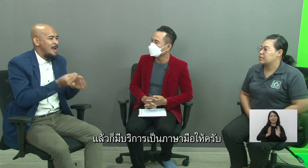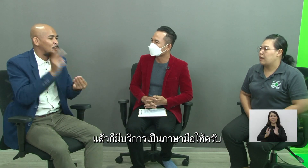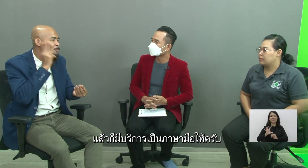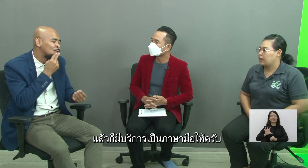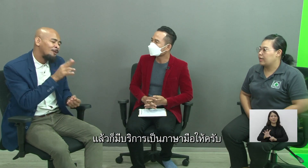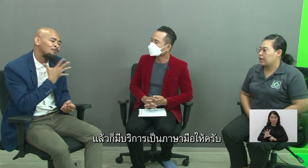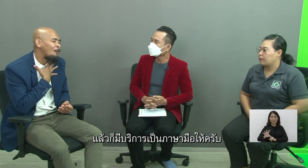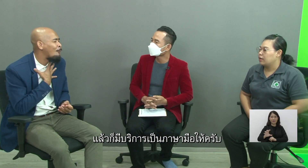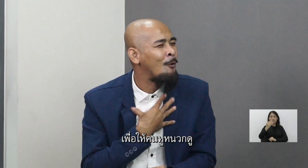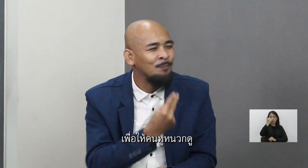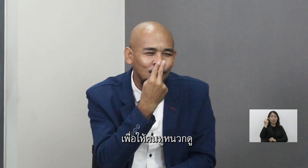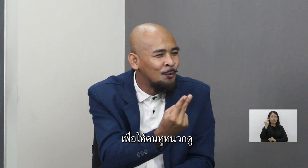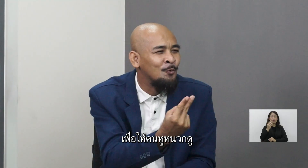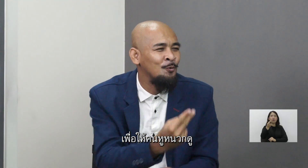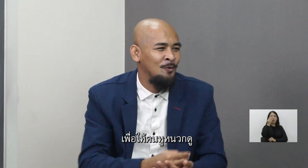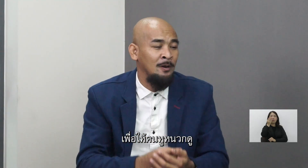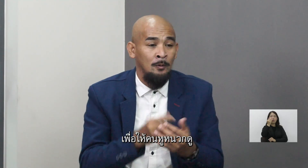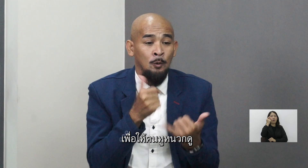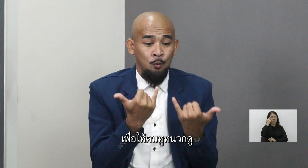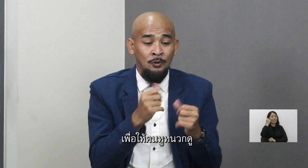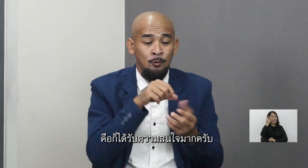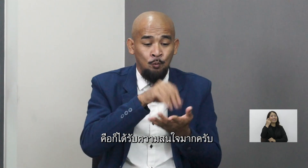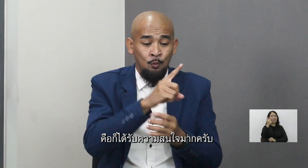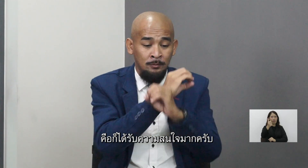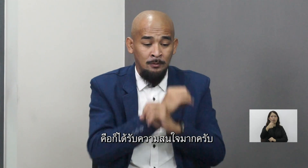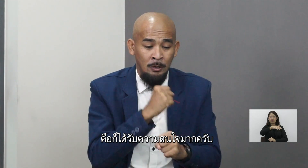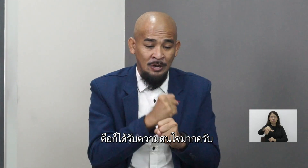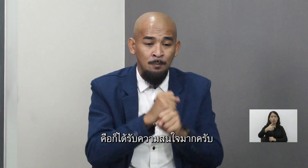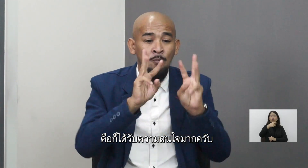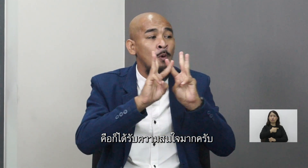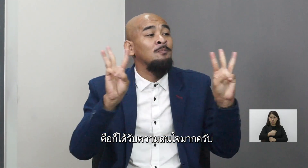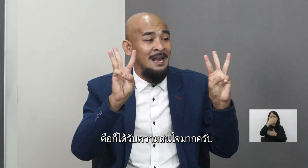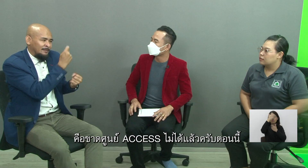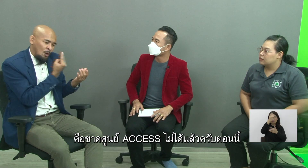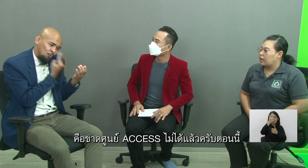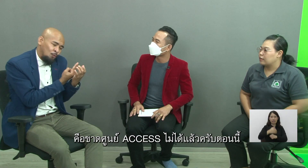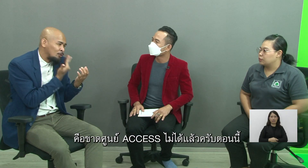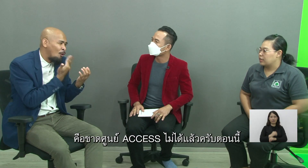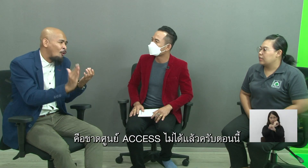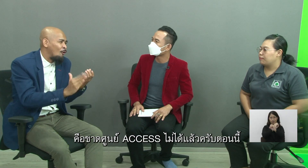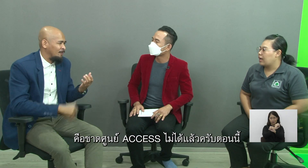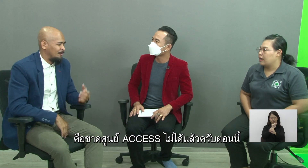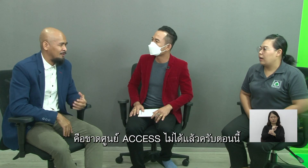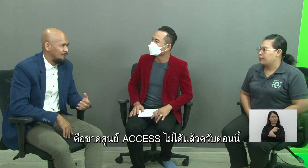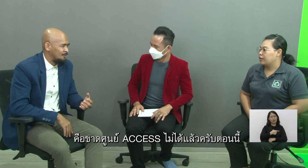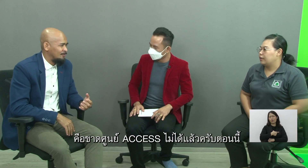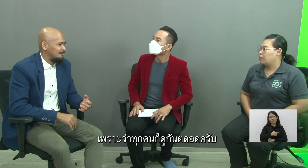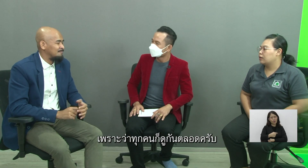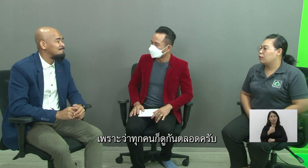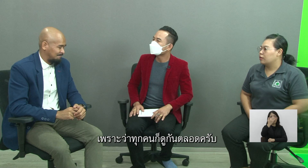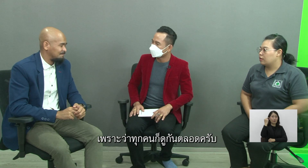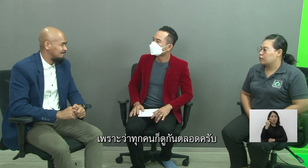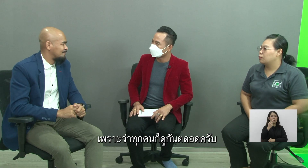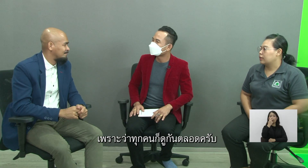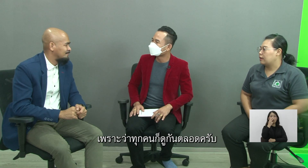การเป็นภาษามือให้อย่างเงี้ยครับเพื่อให้คนหูหนวกดูคือก็ได้รับความสนใจมากครับคือขาดศูนย์ Access ไม่ได้แล้วครับตอนนี้เพราะว่